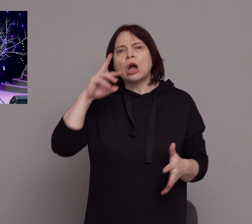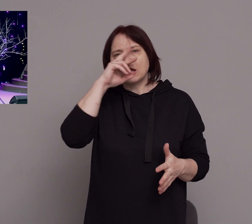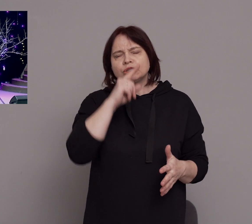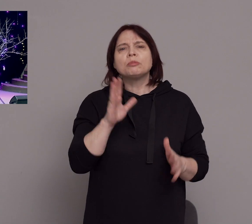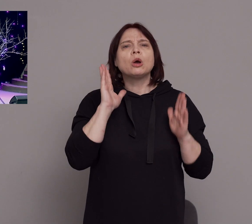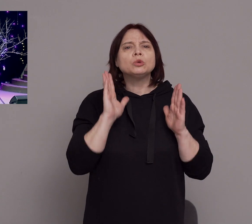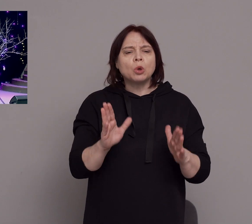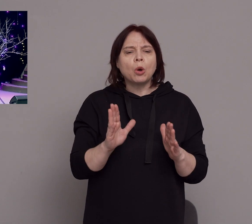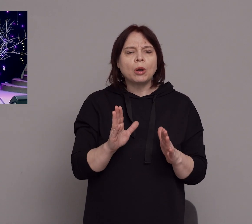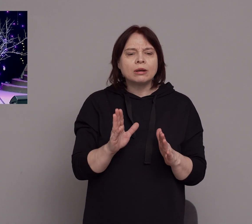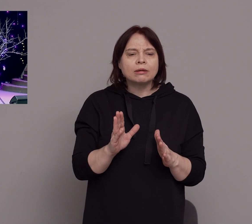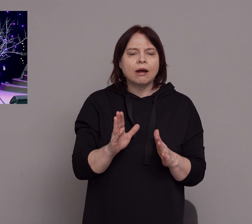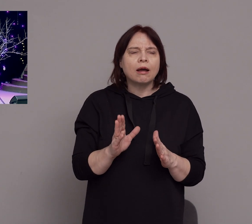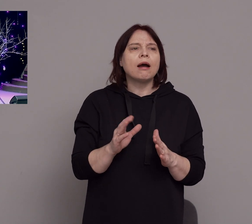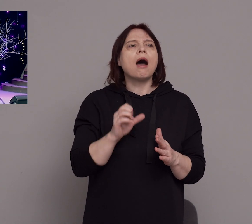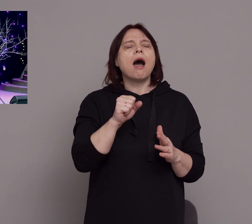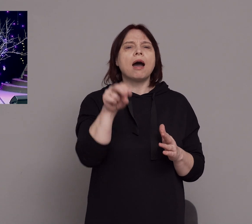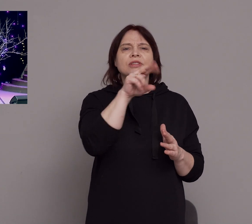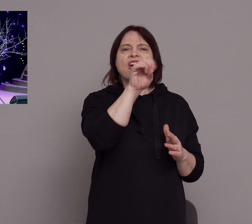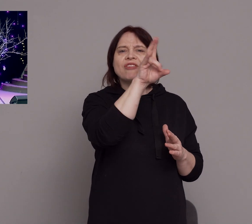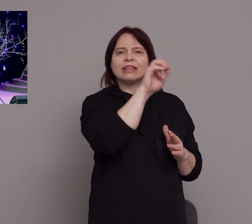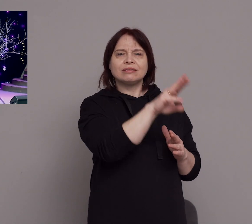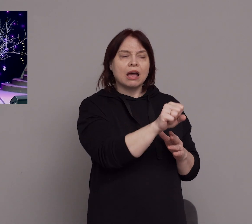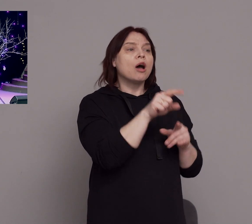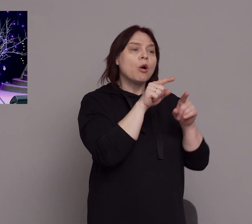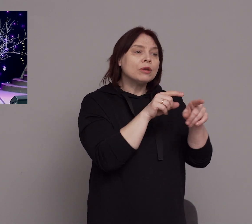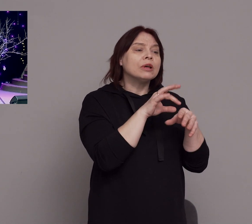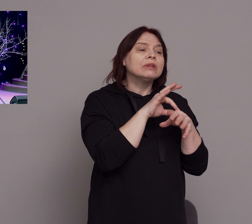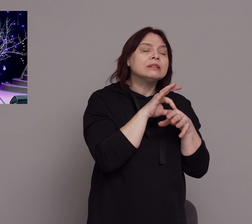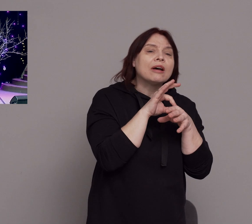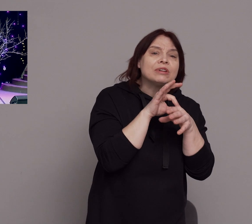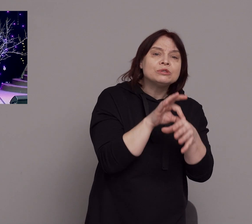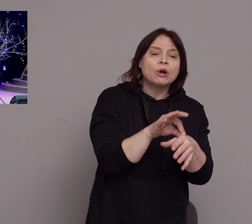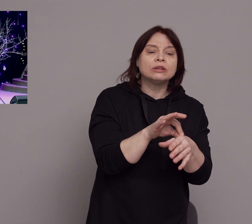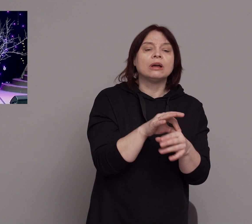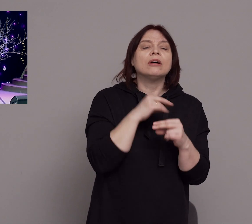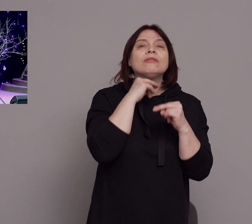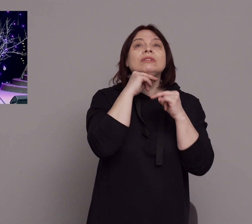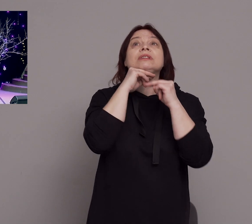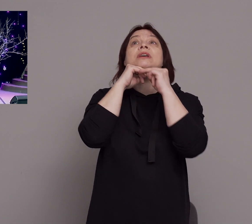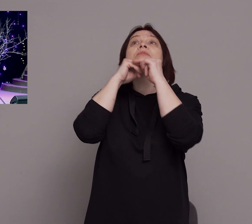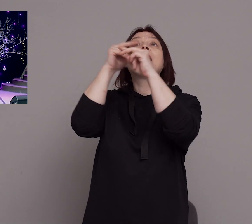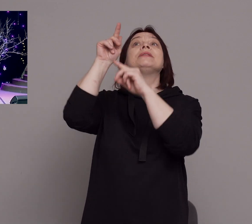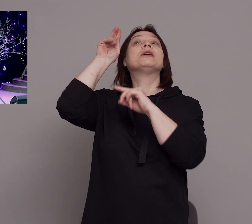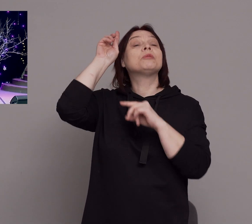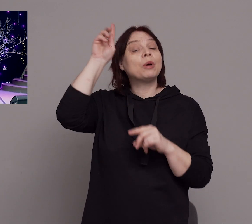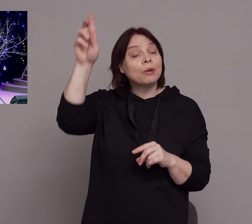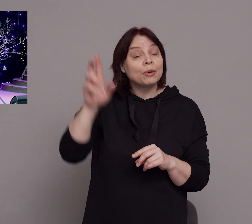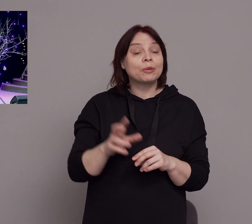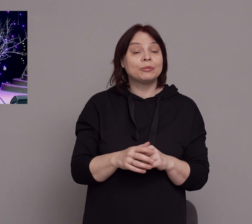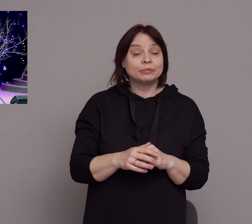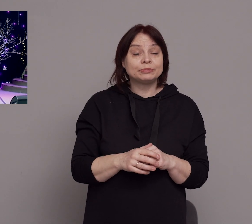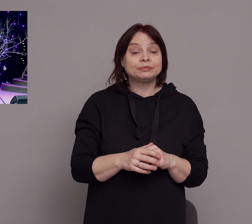сосредоточиться на Адвенте как таковом, потому что Адвент, он куда-то нас направляет. Адвент, он направляет наш взгляд куда-то. Адвент, он направляет